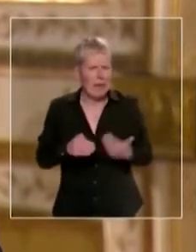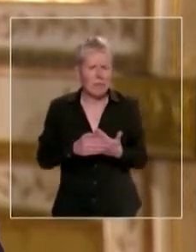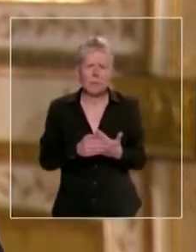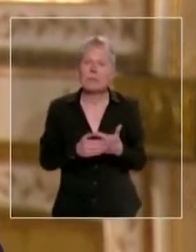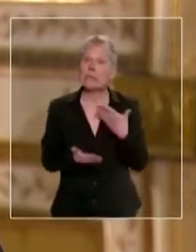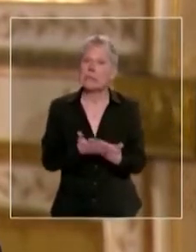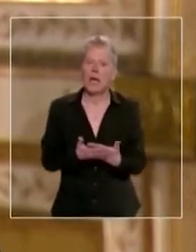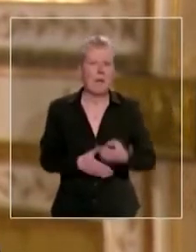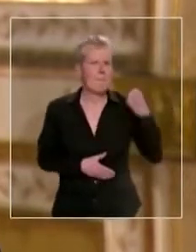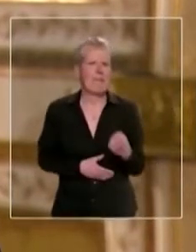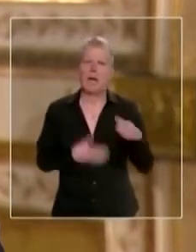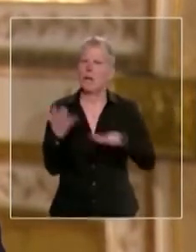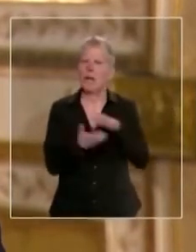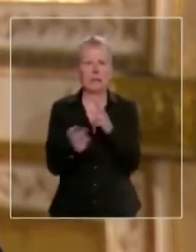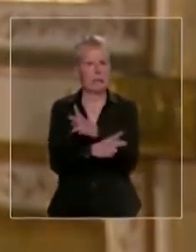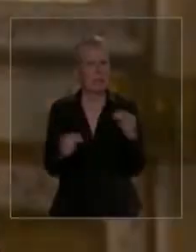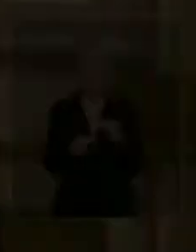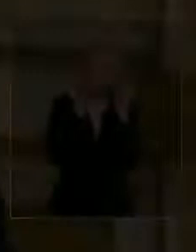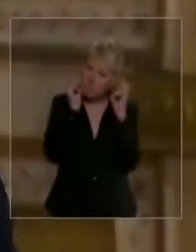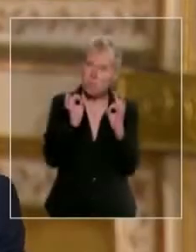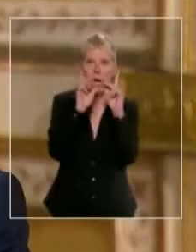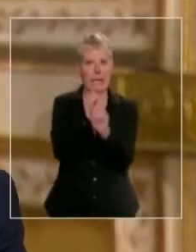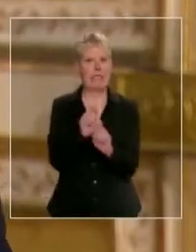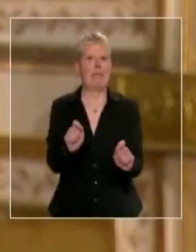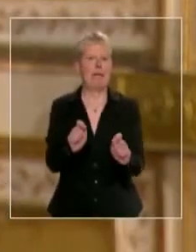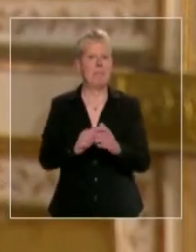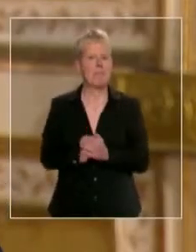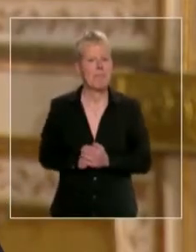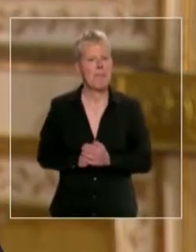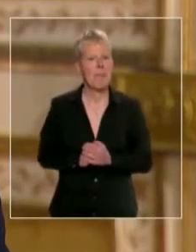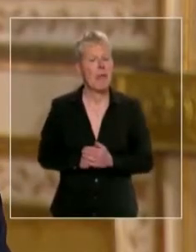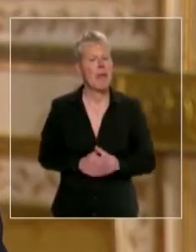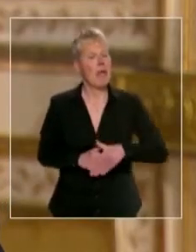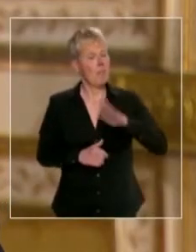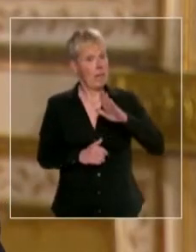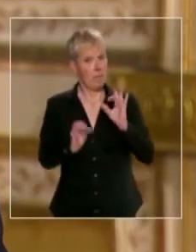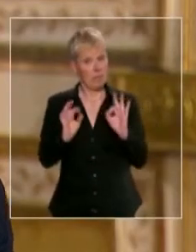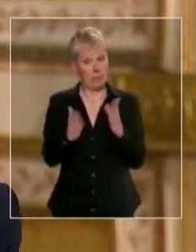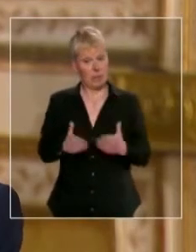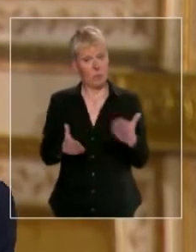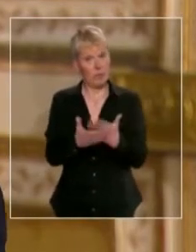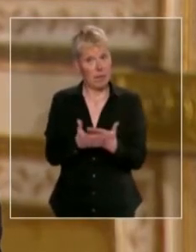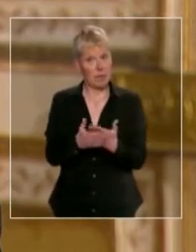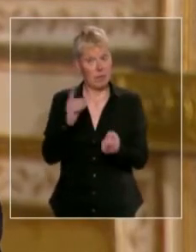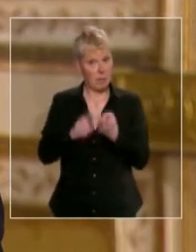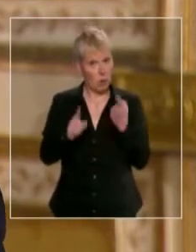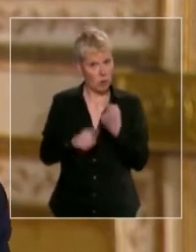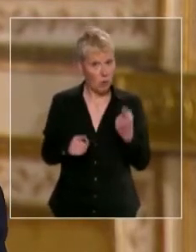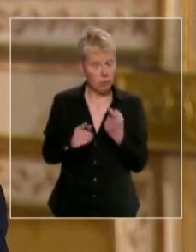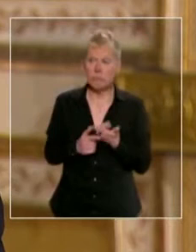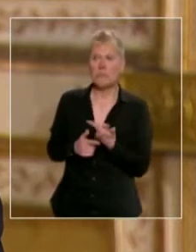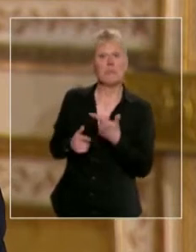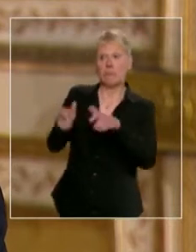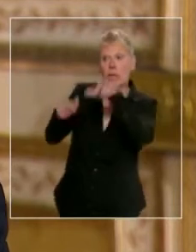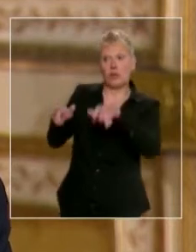έχει γνωρίσει η Γαλλία εδώ και έναν αιώνα. Αλλά είναι σημαντικό αυτή τη στιγμή, ακολουθώντας τις συμβουλές των επιστημόνων